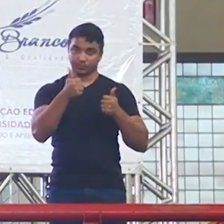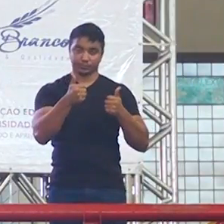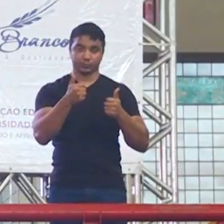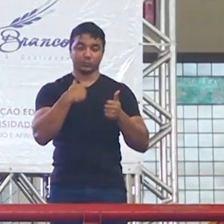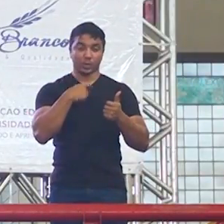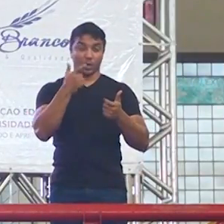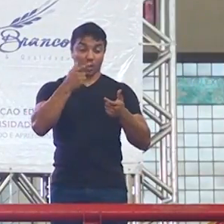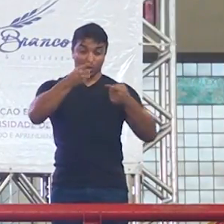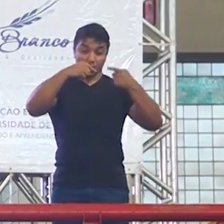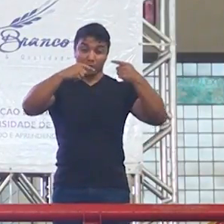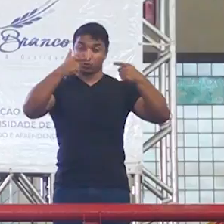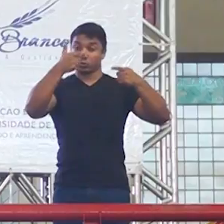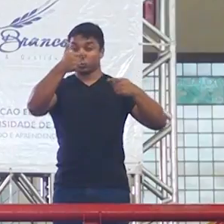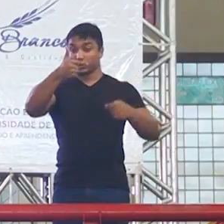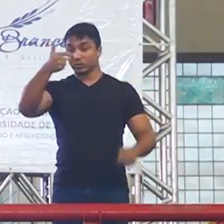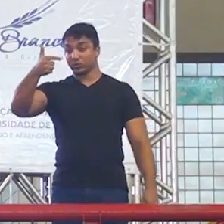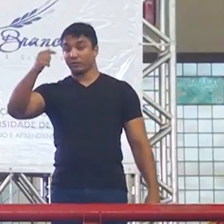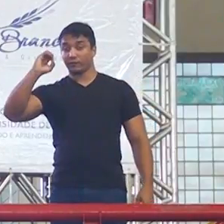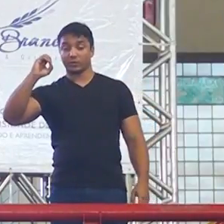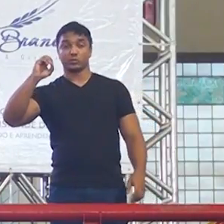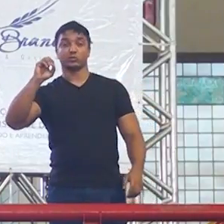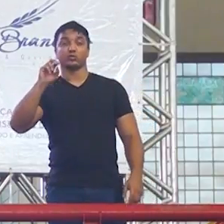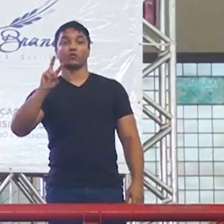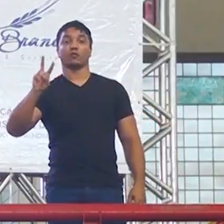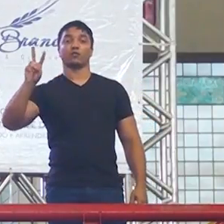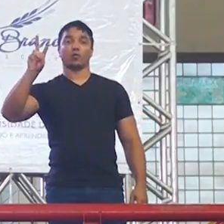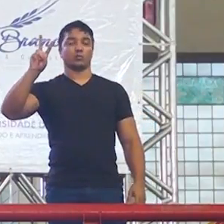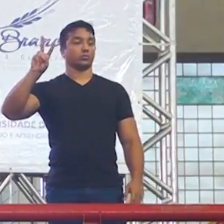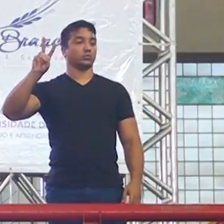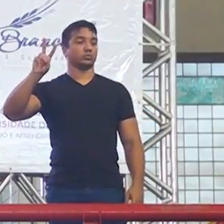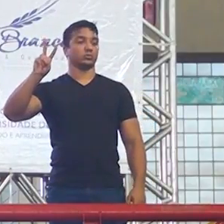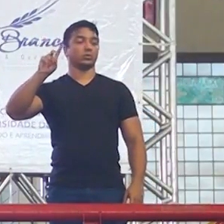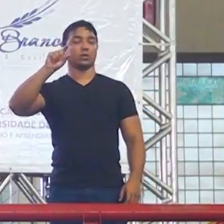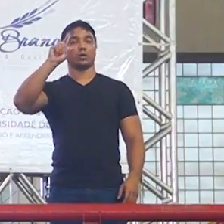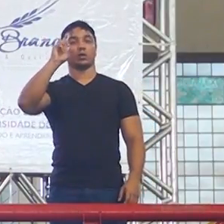E 220 volts. Puxa uma setinha, escreva.